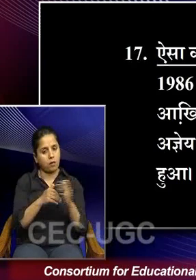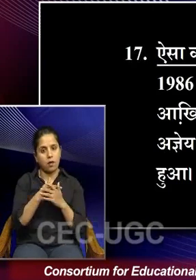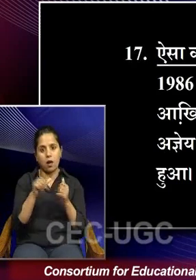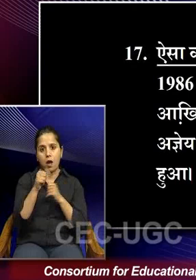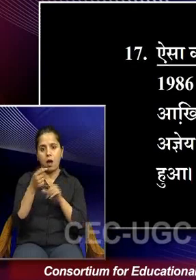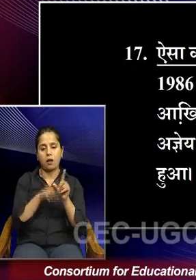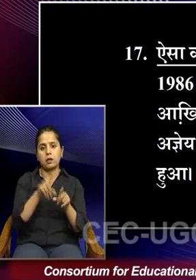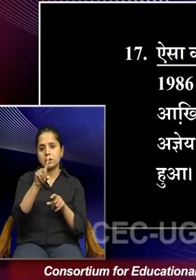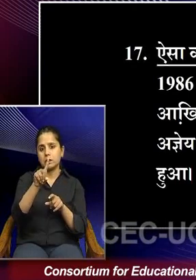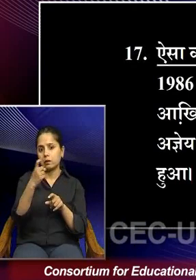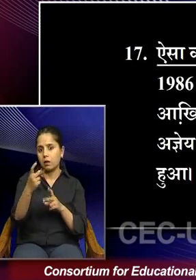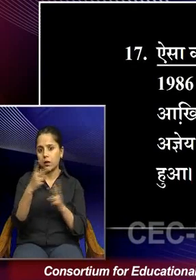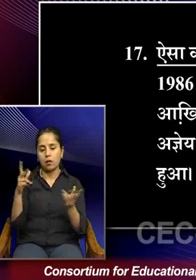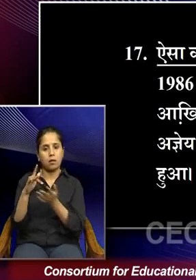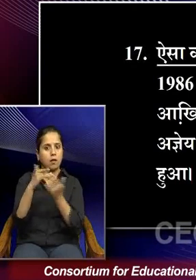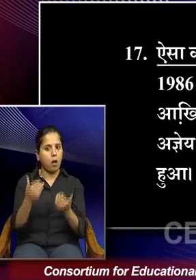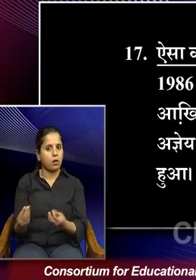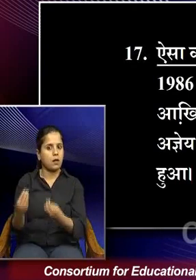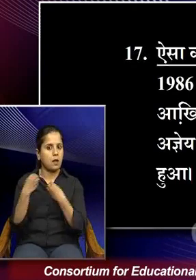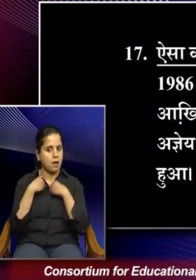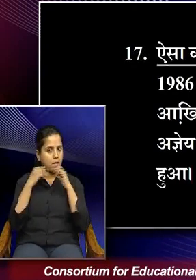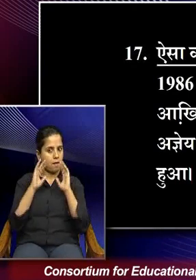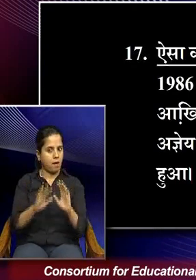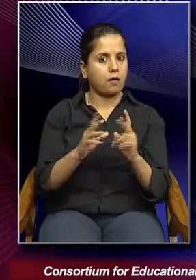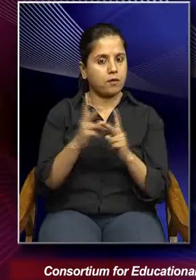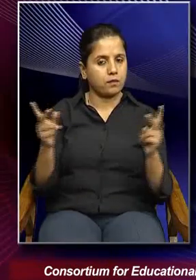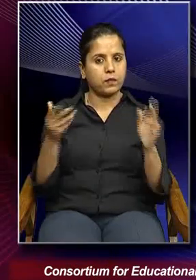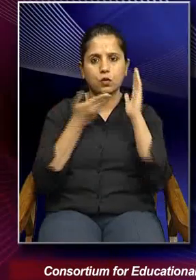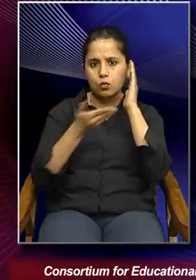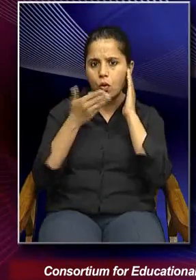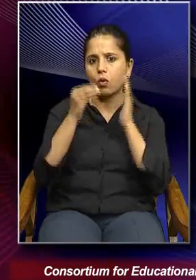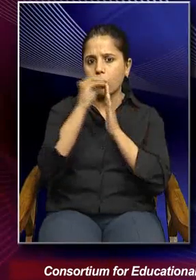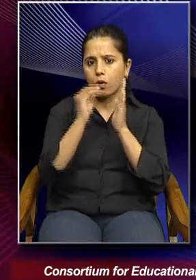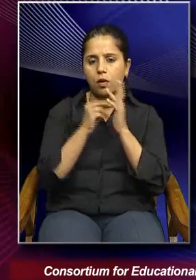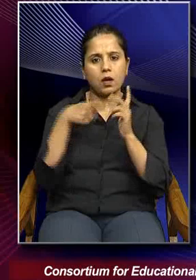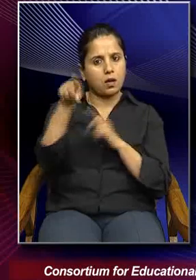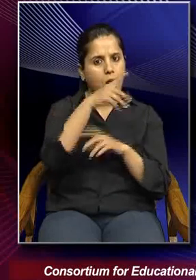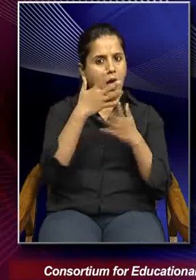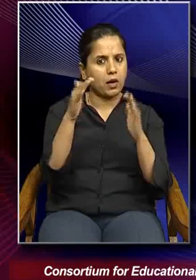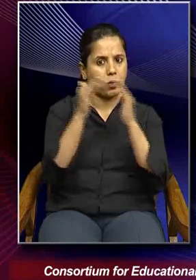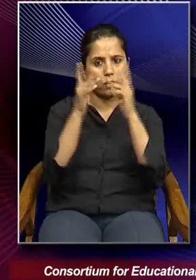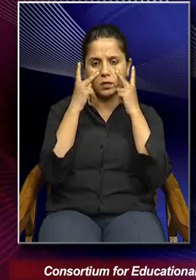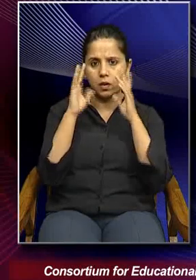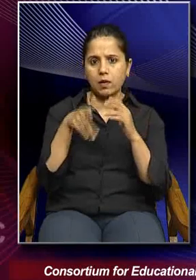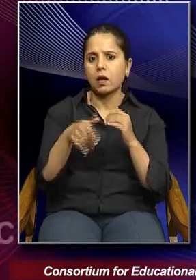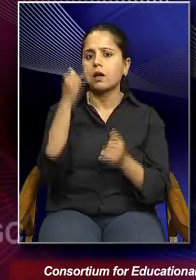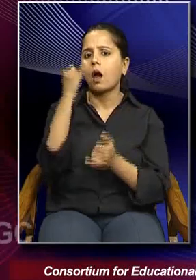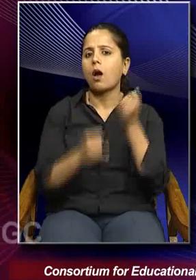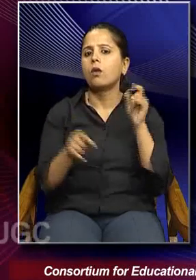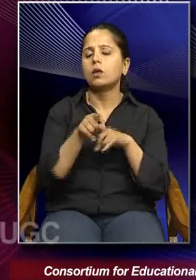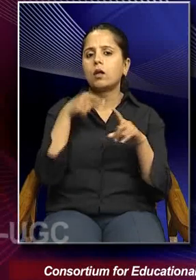काव्या संग्रह हमें मिलते हैं जिम ऐसा कोई घर आपने देखा है यह अंतिम काव्या